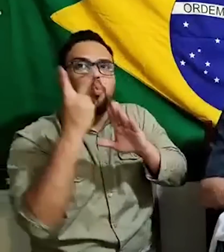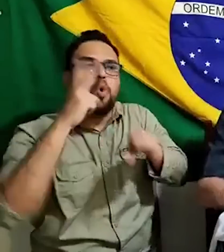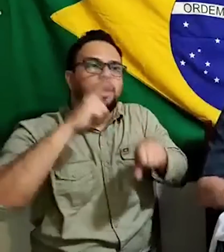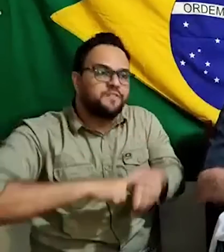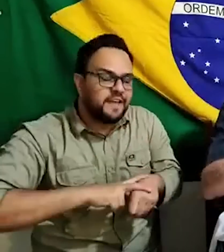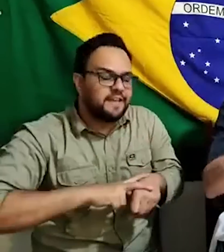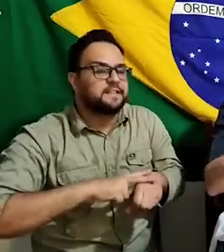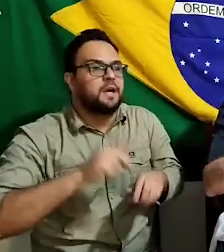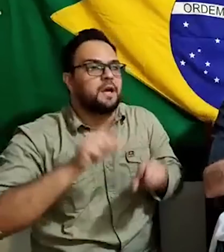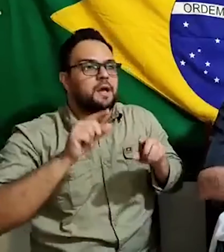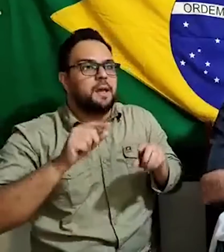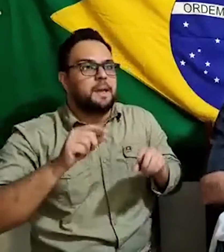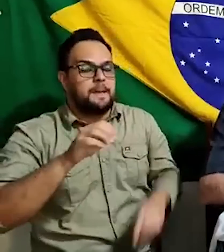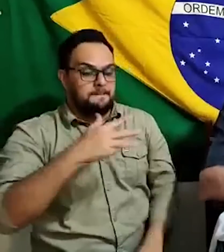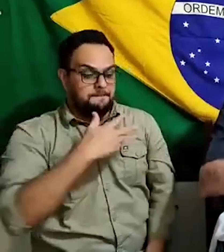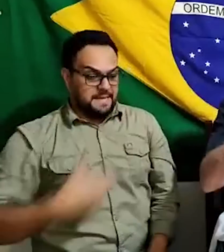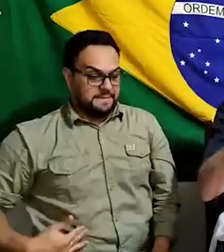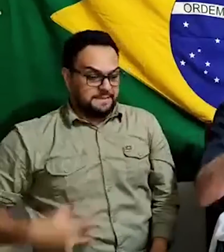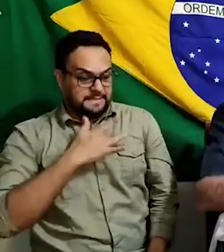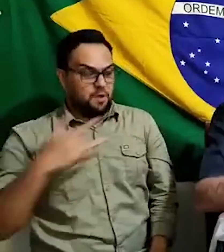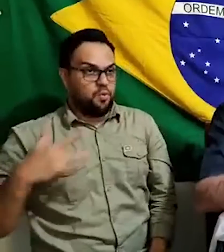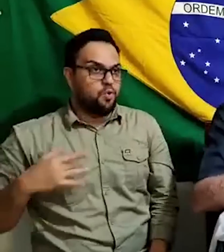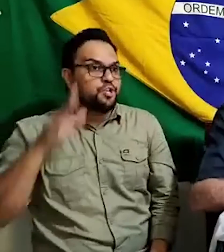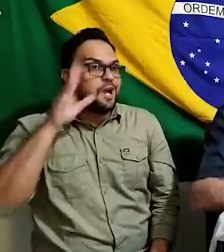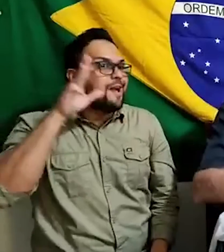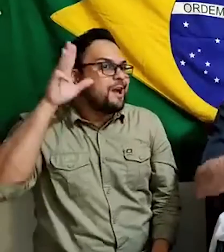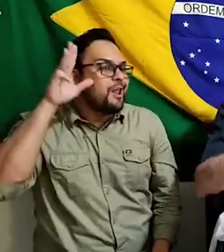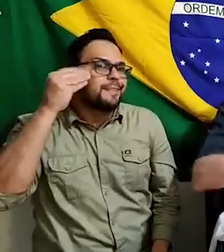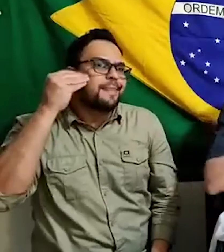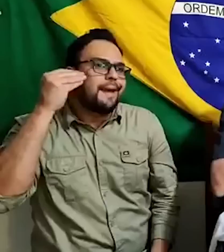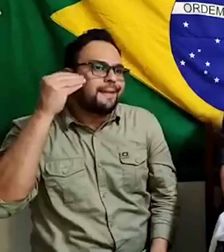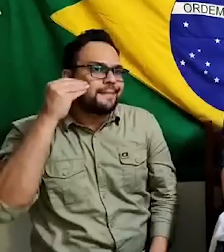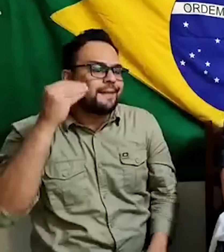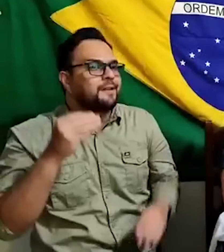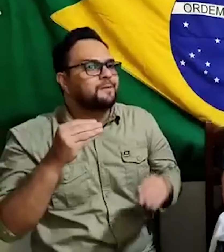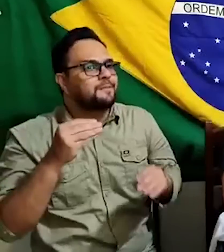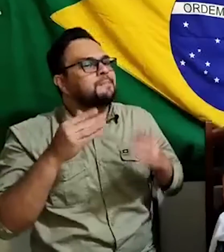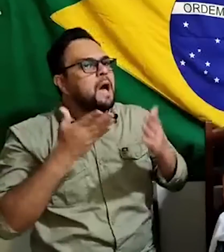vez consecutiva, o ministro da Saúde, Queiroga, busca